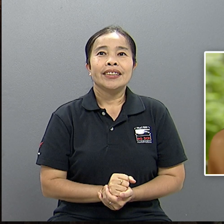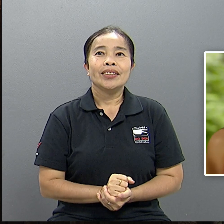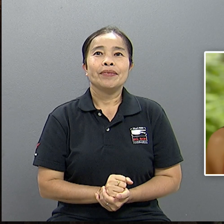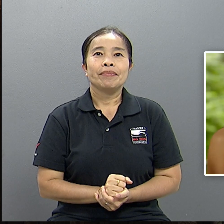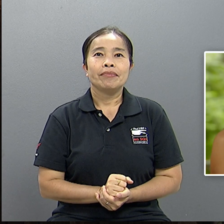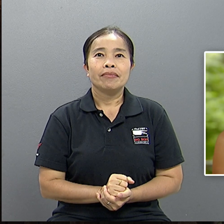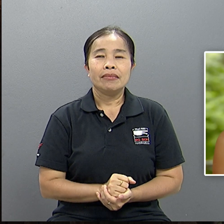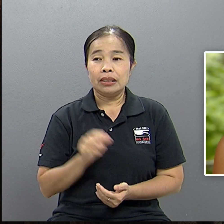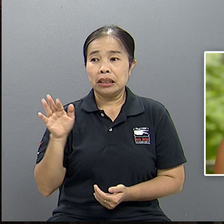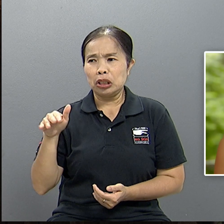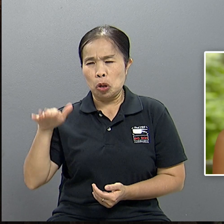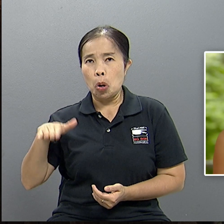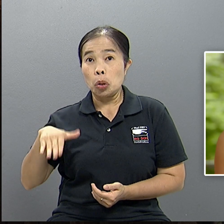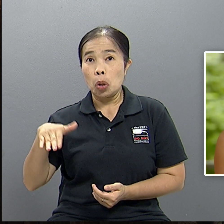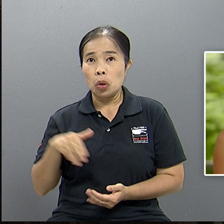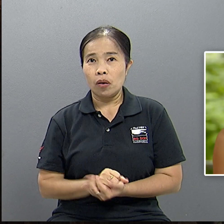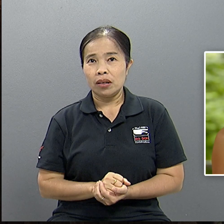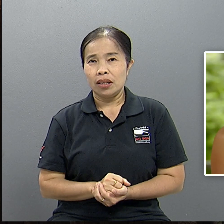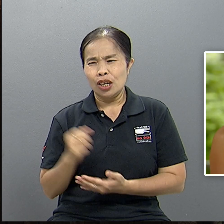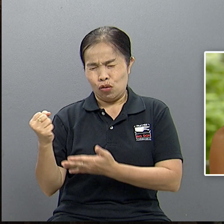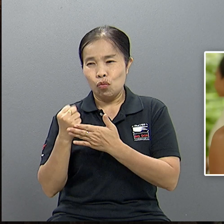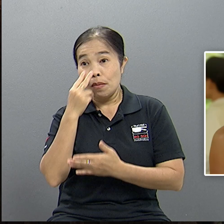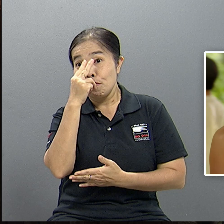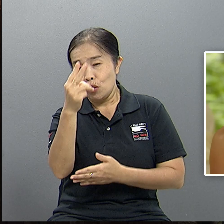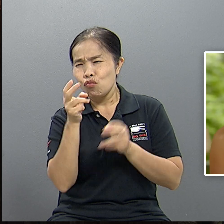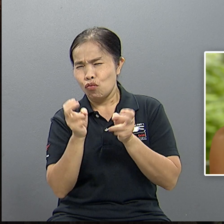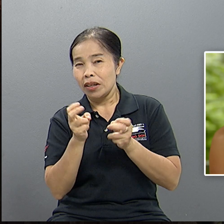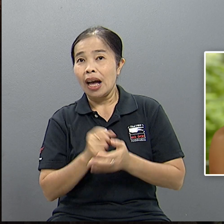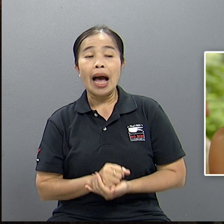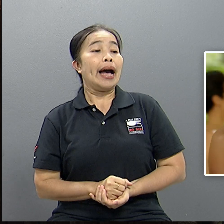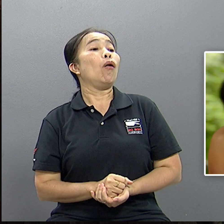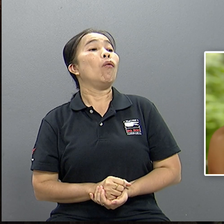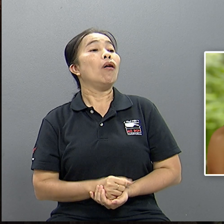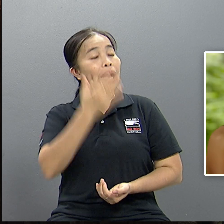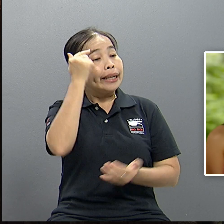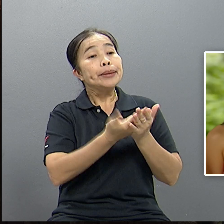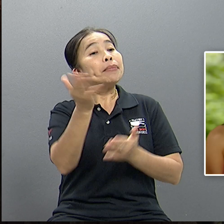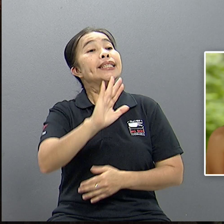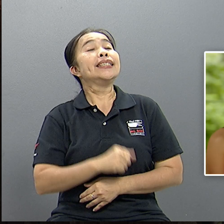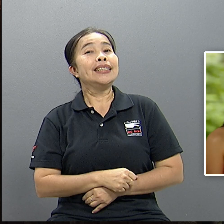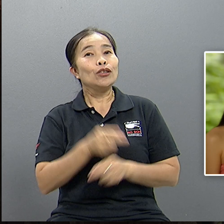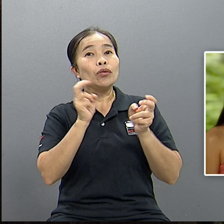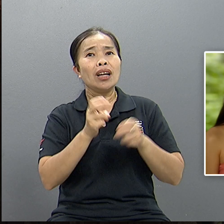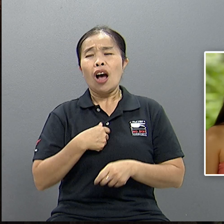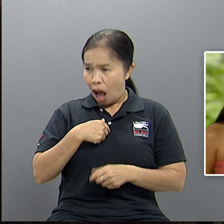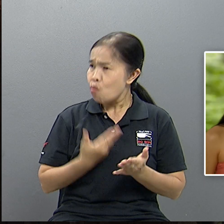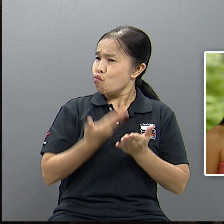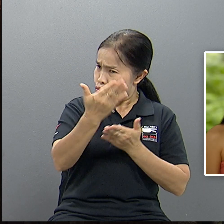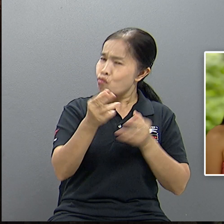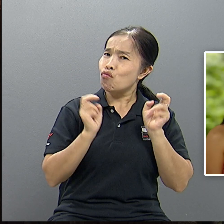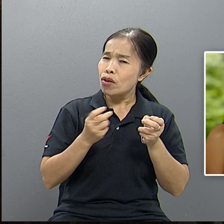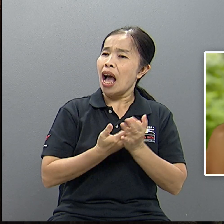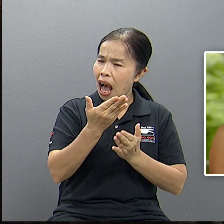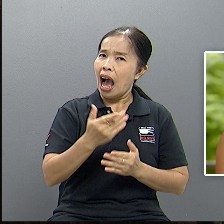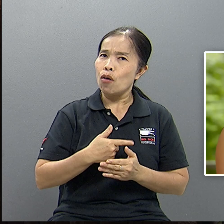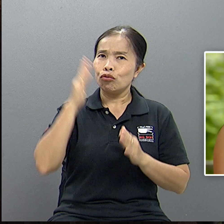น้องอ่อนช่วยไปเลือกตุ๊กตาหน่อยสิอ้าวนึกว่าไม่ซื้อแล้ว ซื้อสิจะได้มี